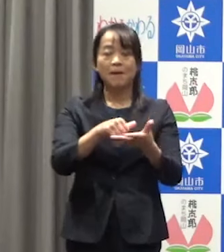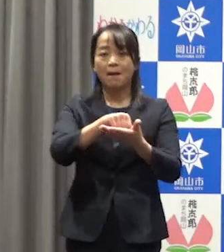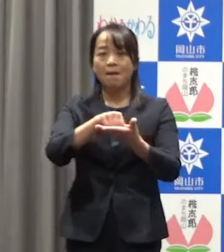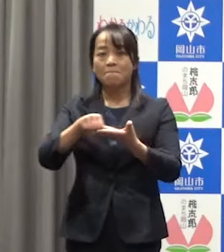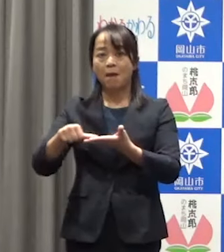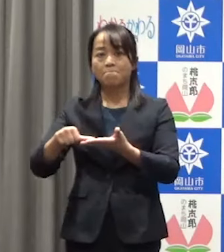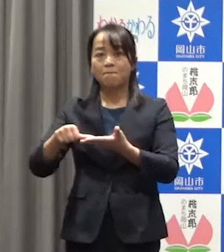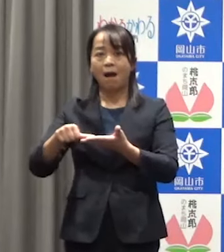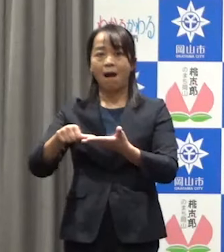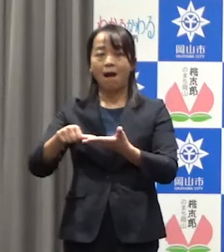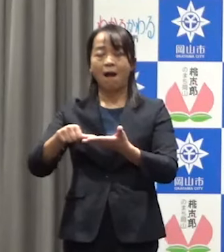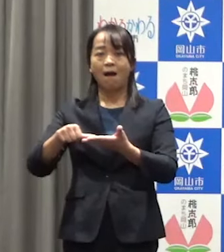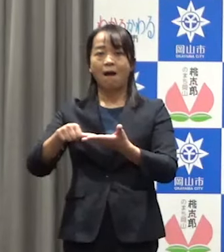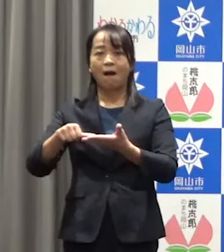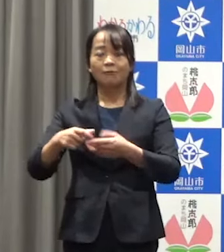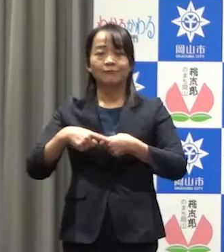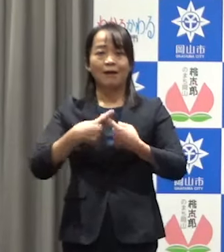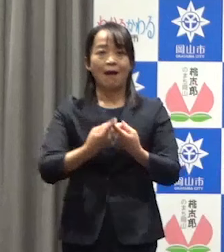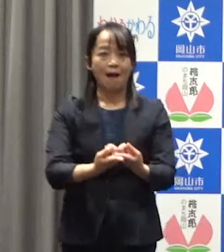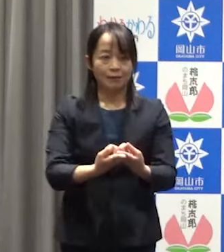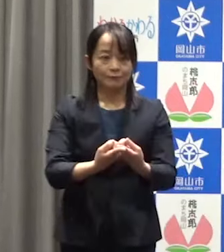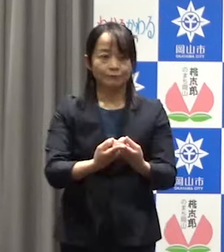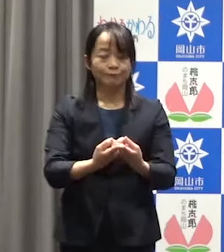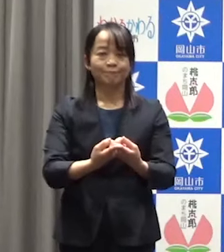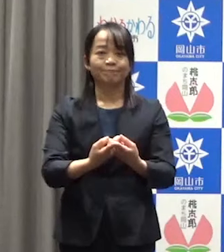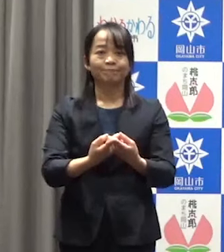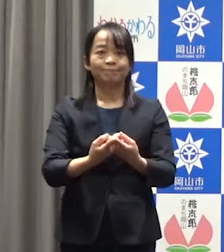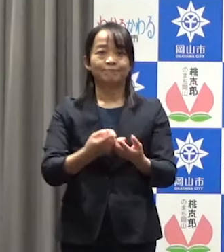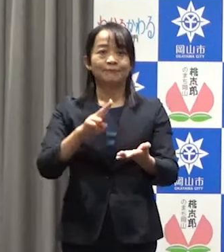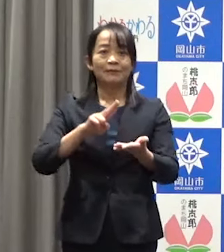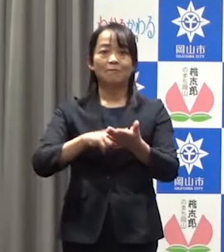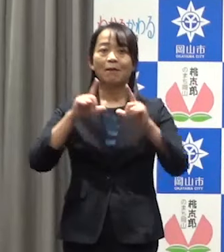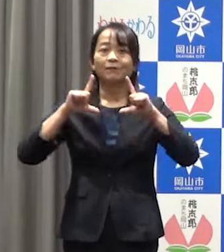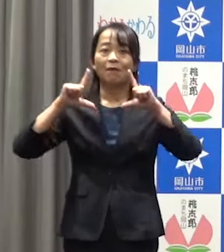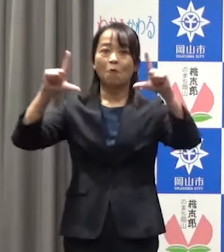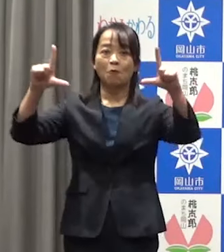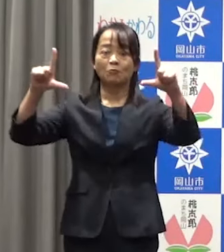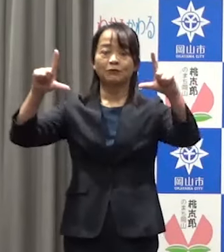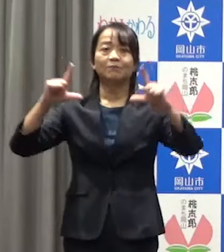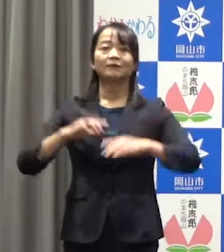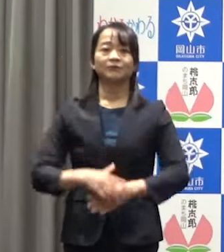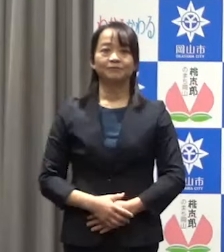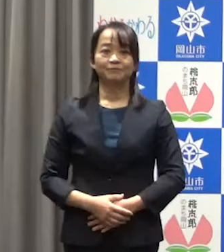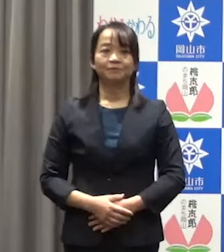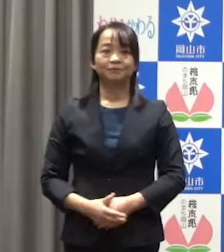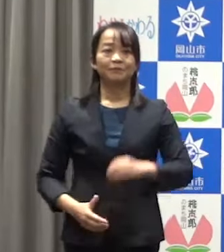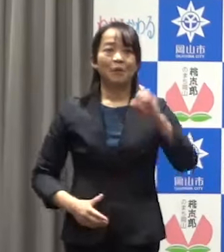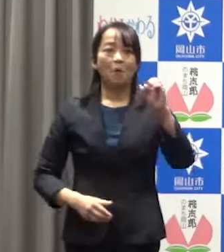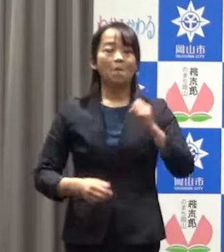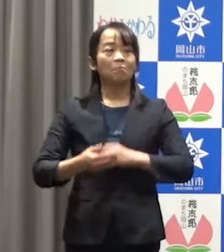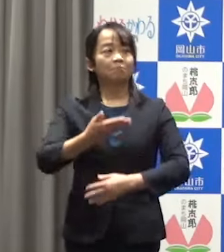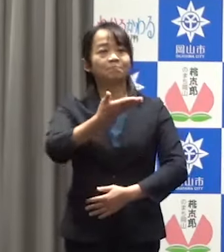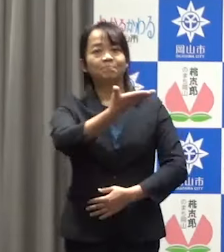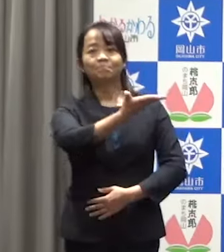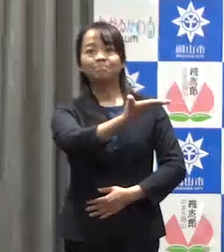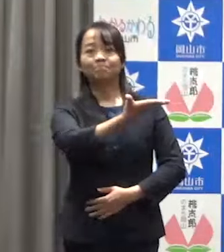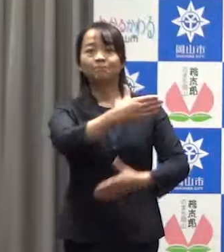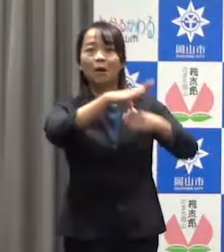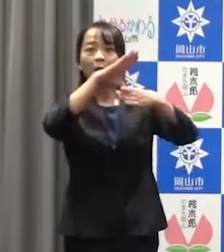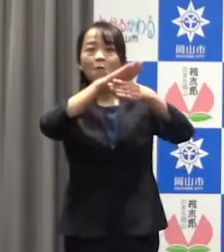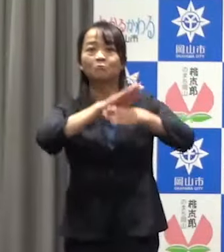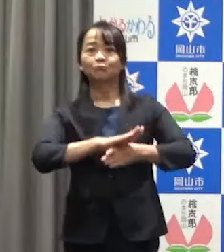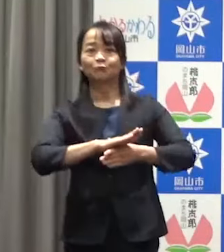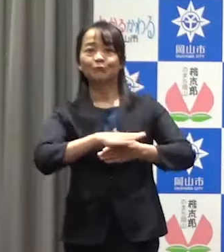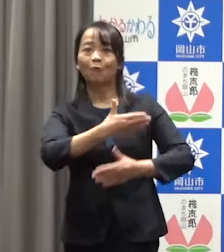加入することになりましたので、ご報告をいたします。OECD からの文書はこういう文